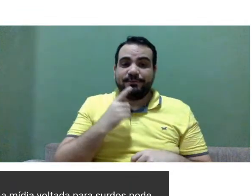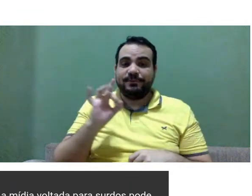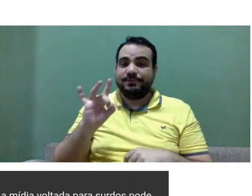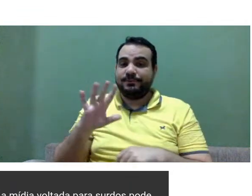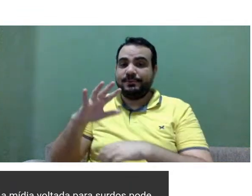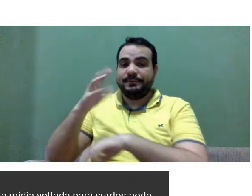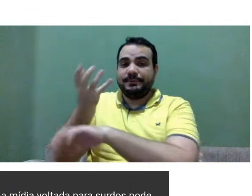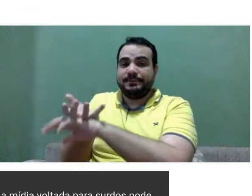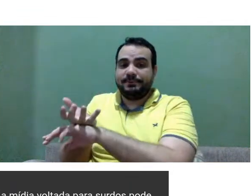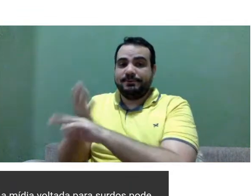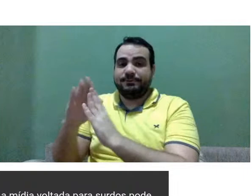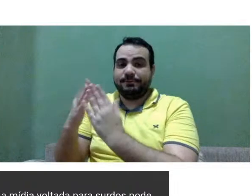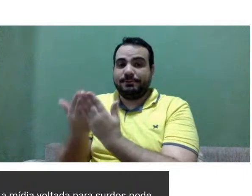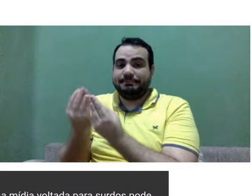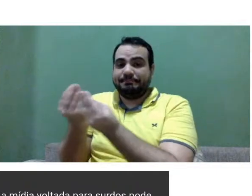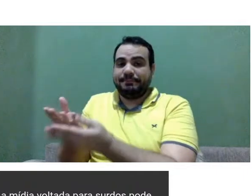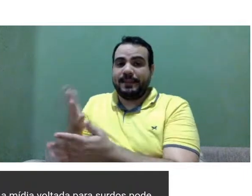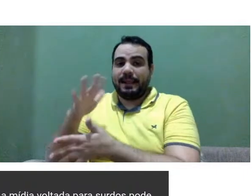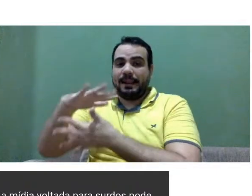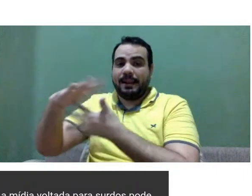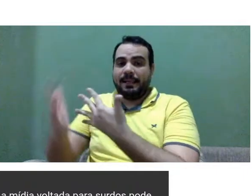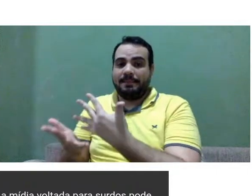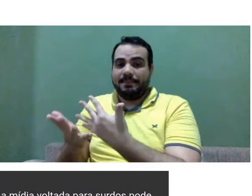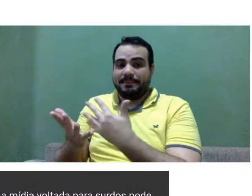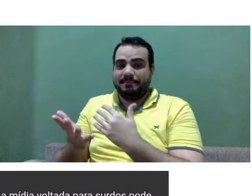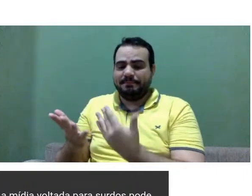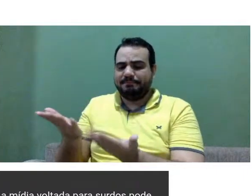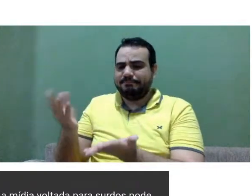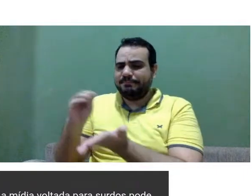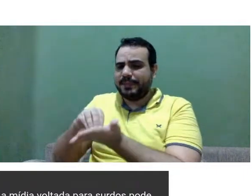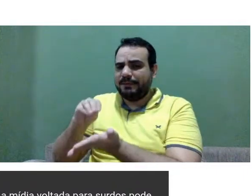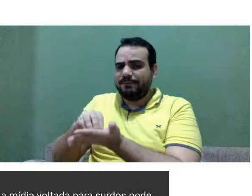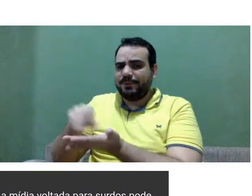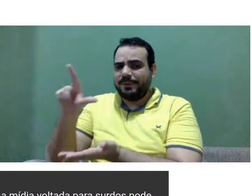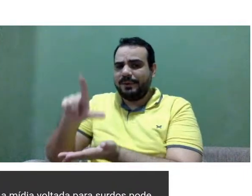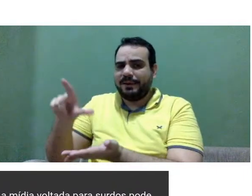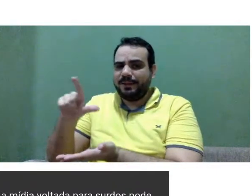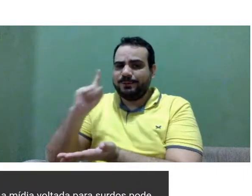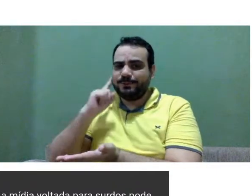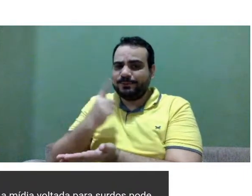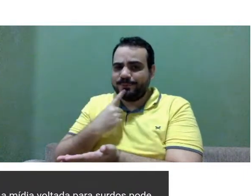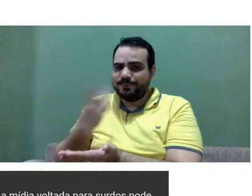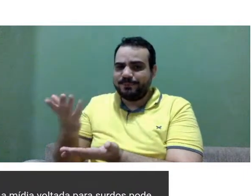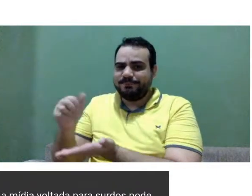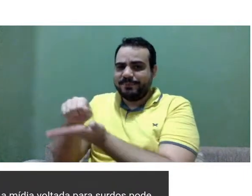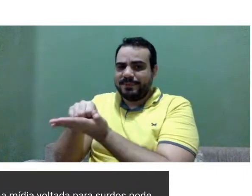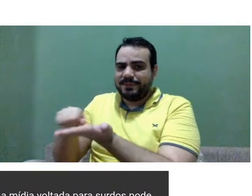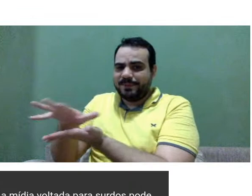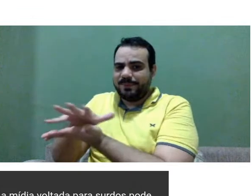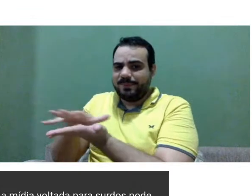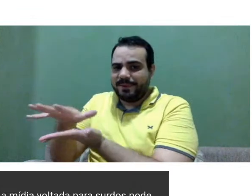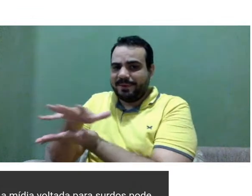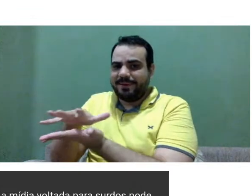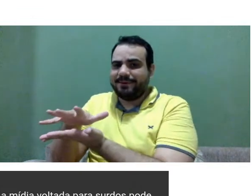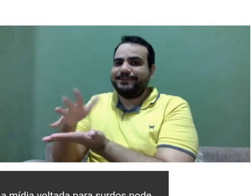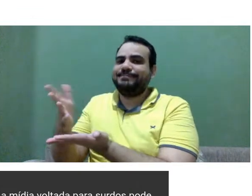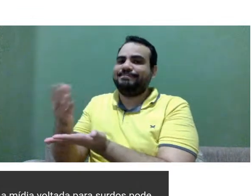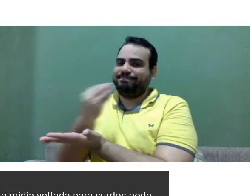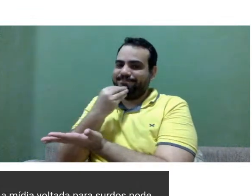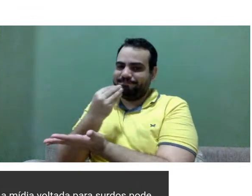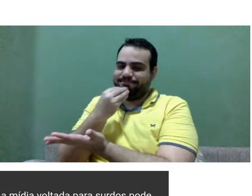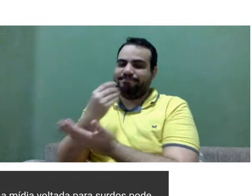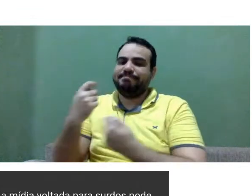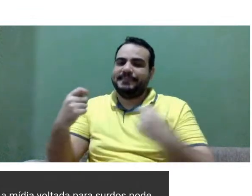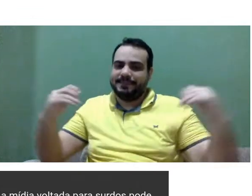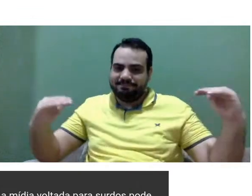é como eles têm a língua portuguesa de como embalar majoritária e o forno ele precisa até a organizada sua